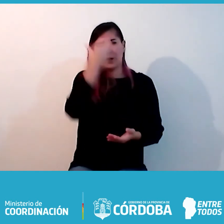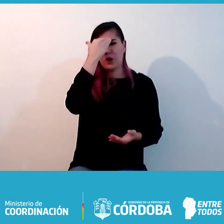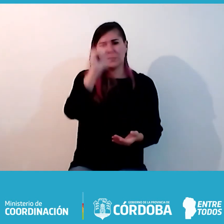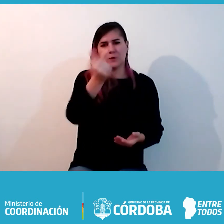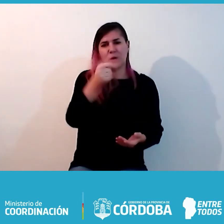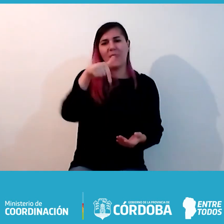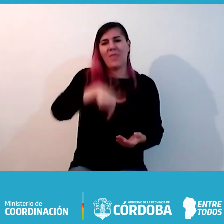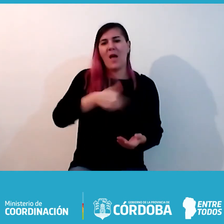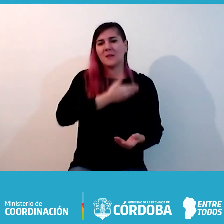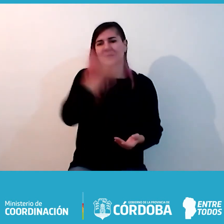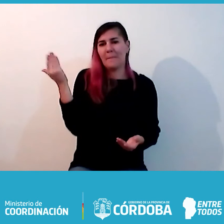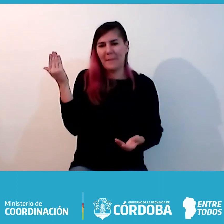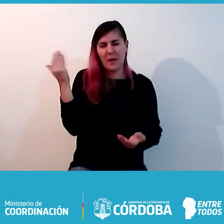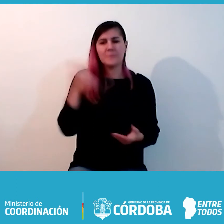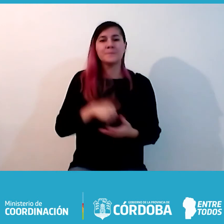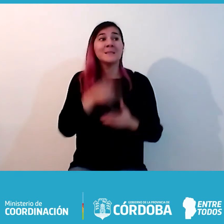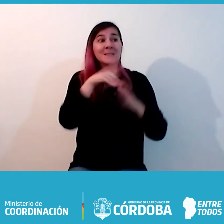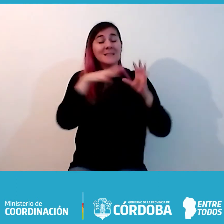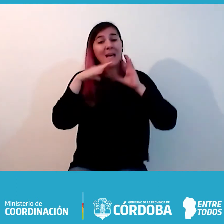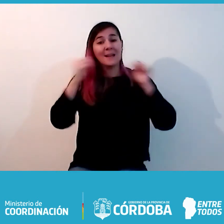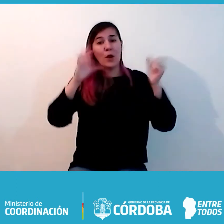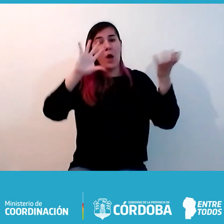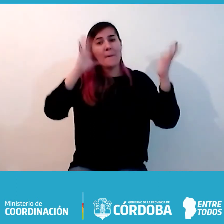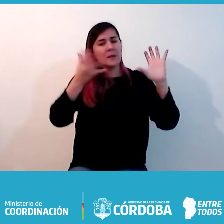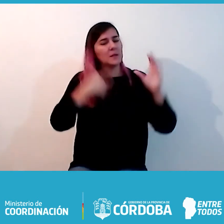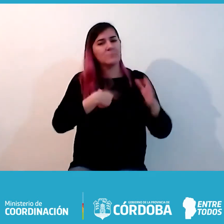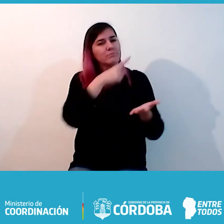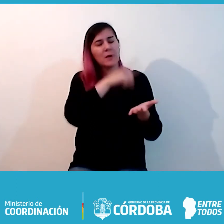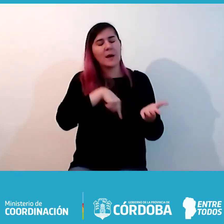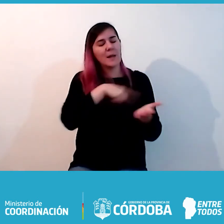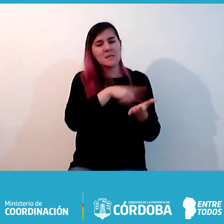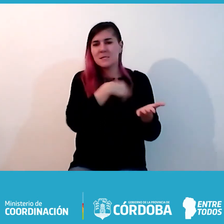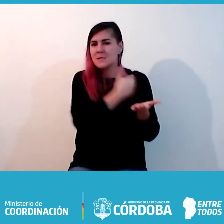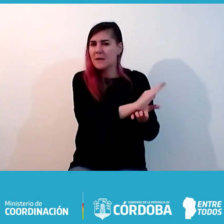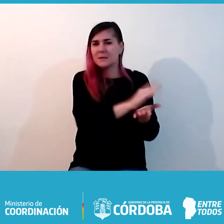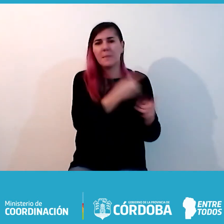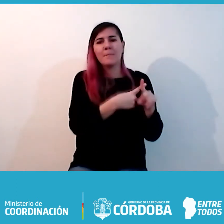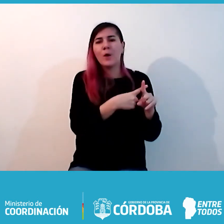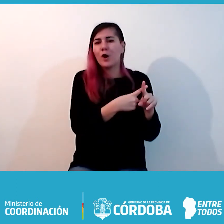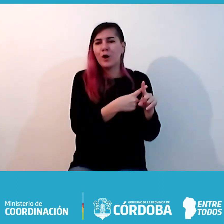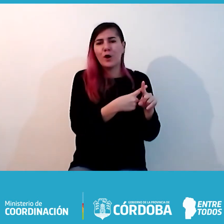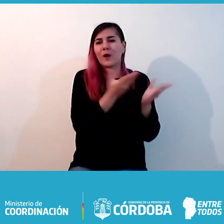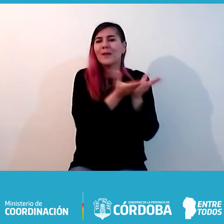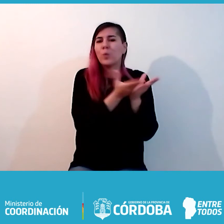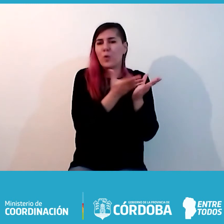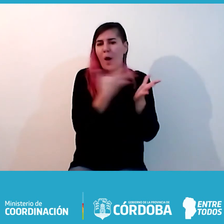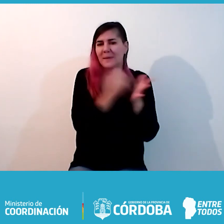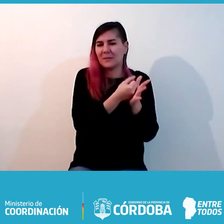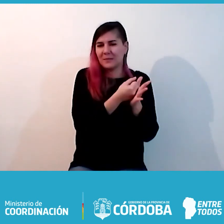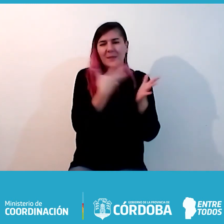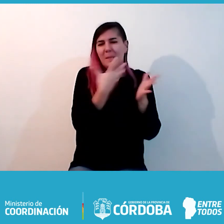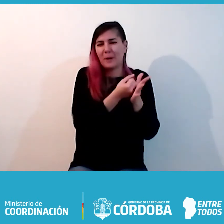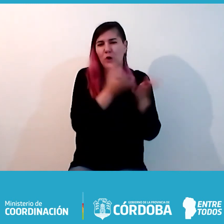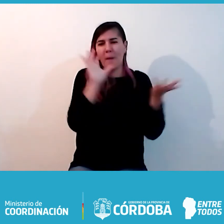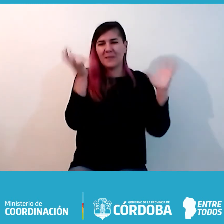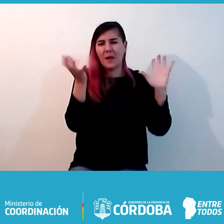constitucionalidad de esta asamblea, solicita que el secretario de Ambiente rechace el estudio de impacto ambiental conforme a la normativa legal provincial que cita. Pregunta,